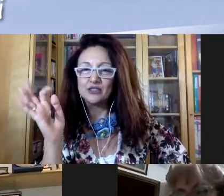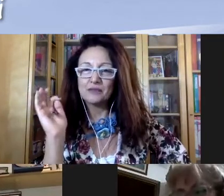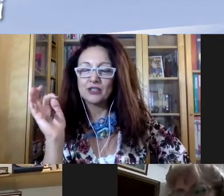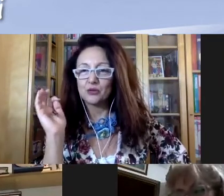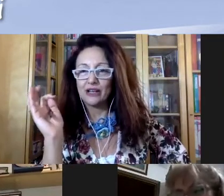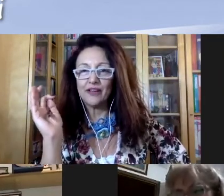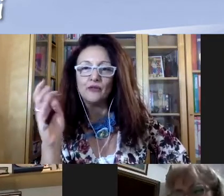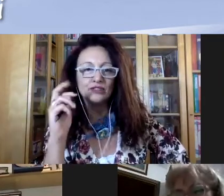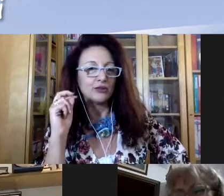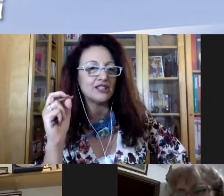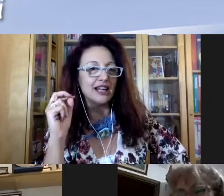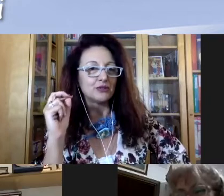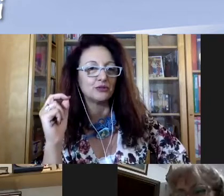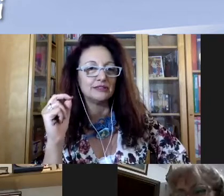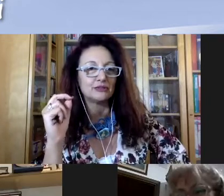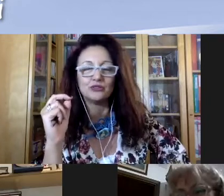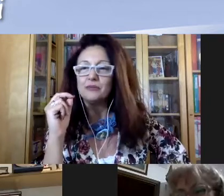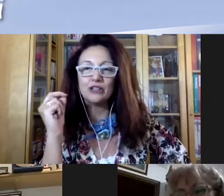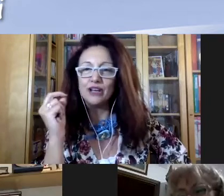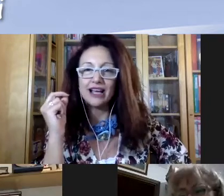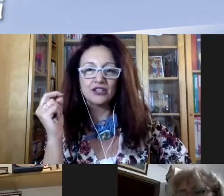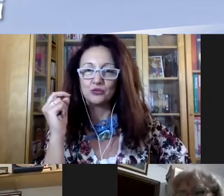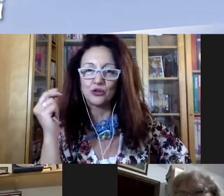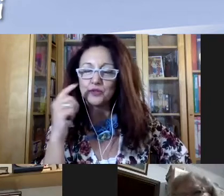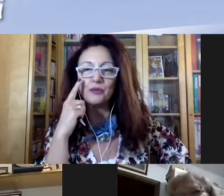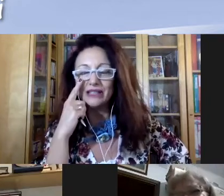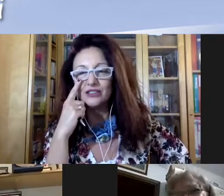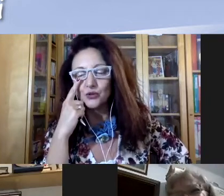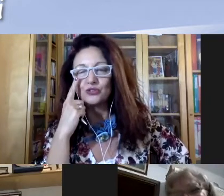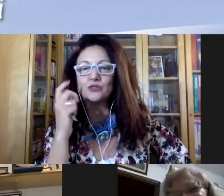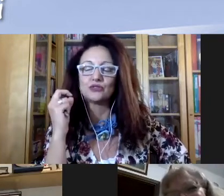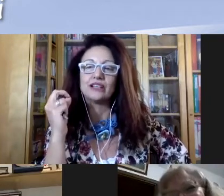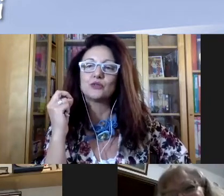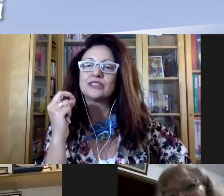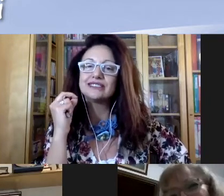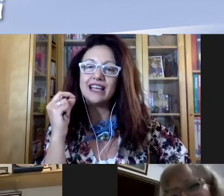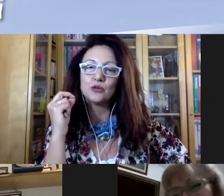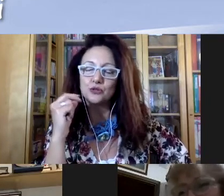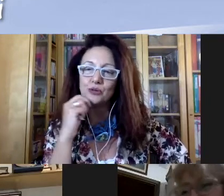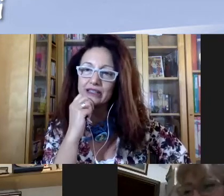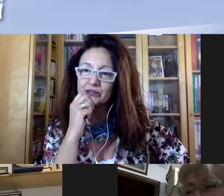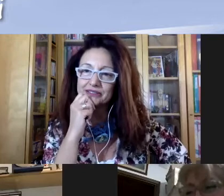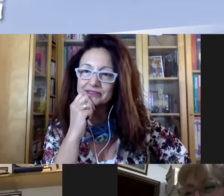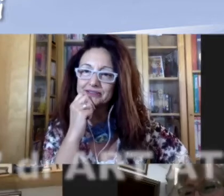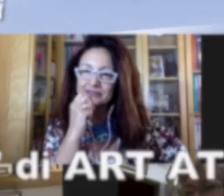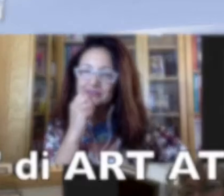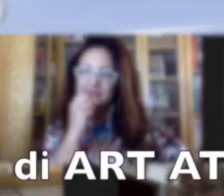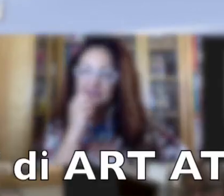Daniele, adesso che hai preso il tuo caffè, ho visto che hai girato con del bricolage tutto oggi pomeriggio. Cosa è successo? Cosa stai